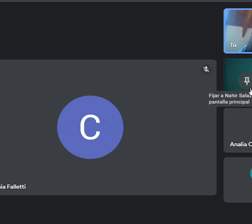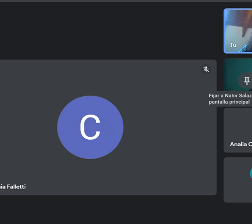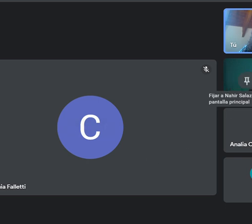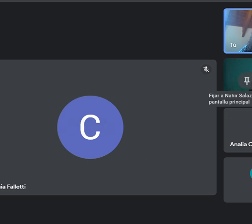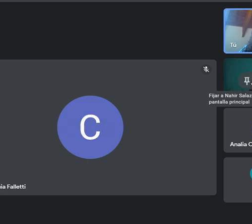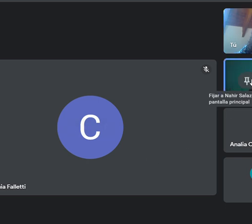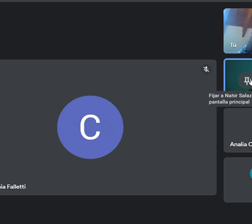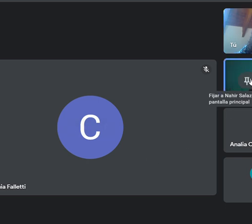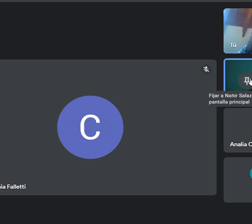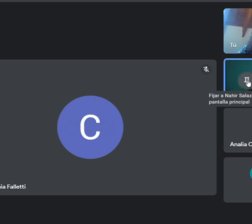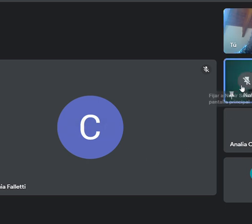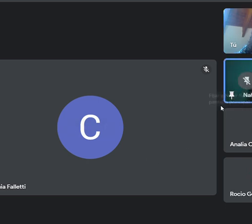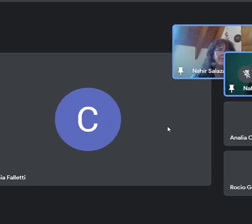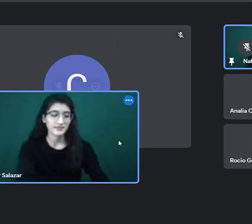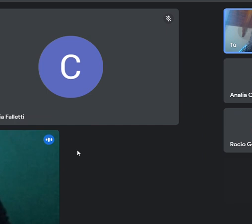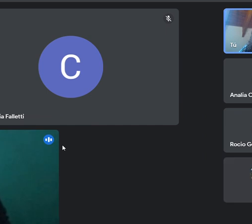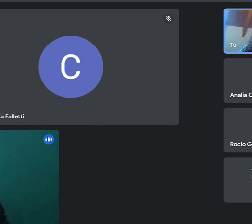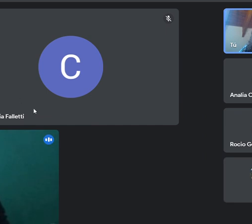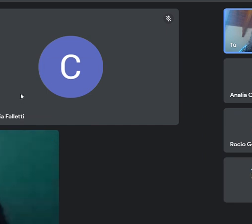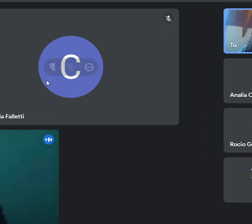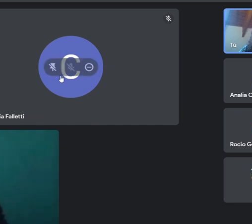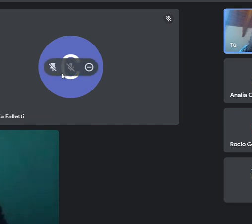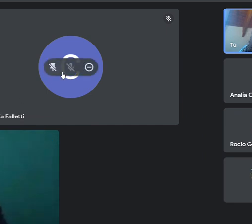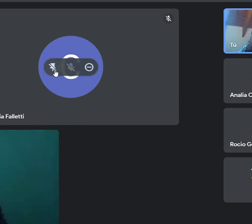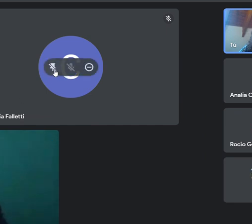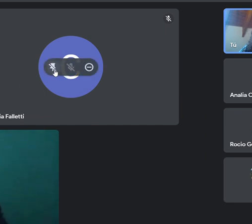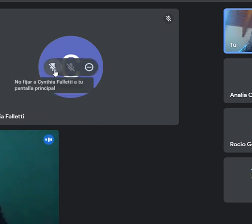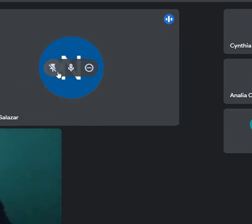Sí, profesor. Bien.